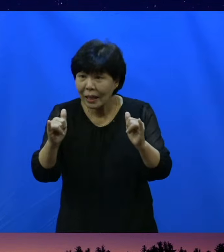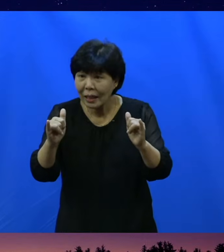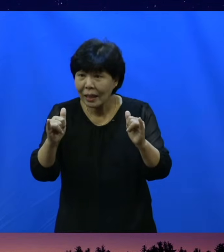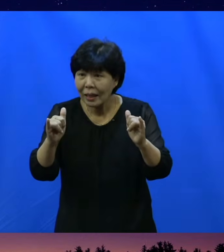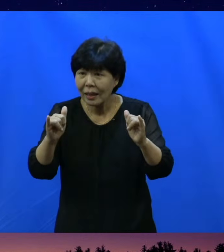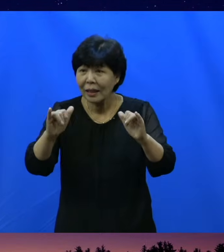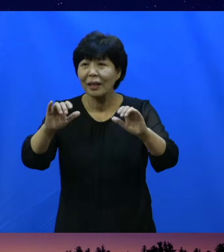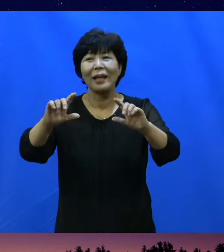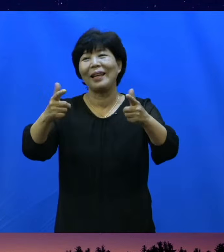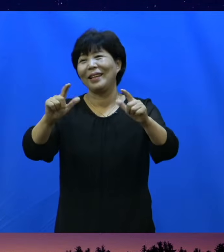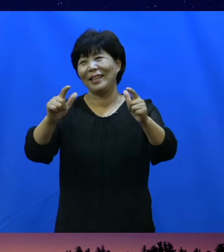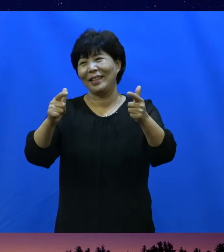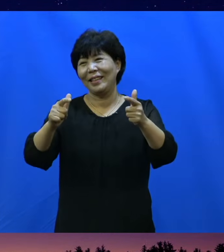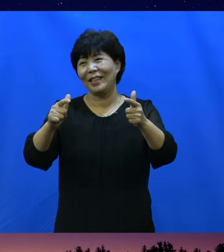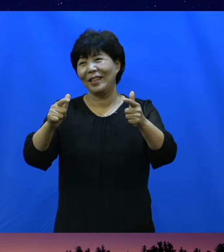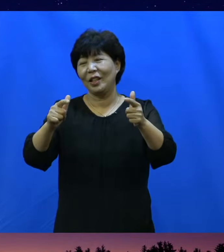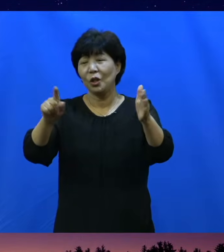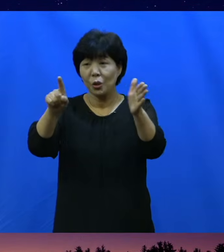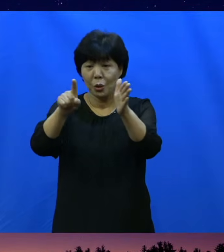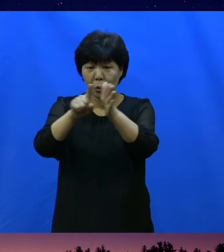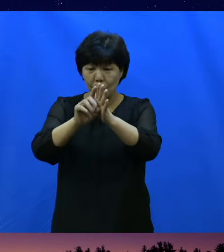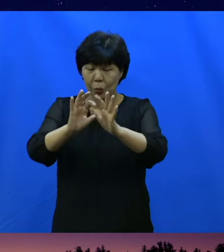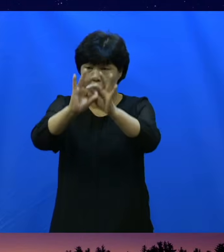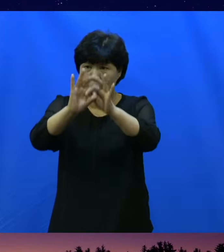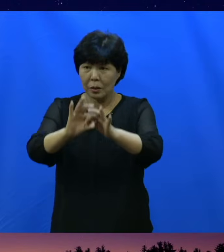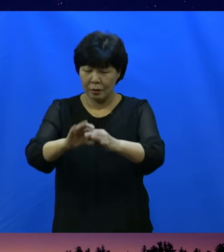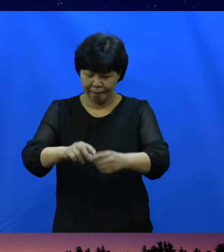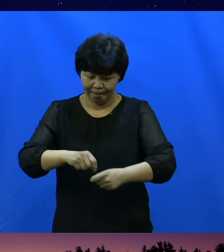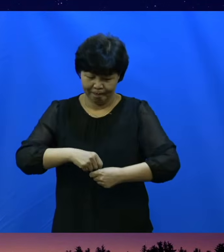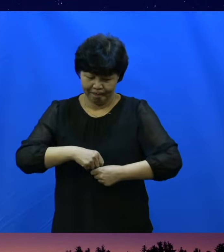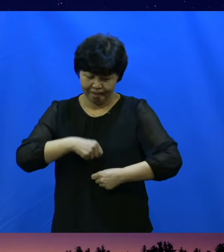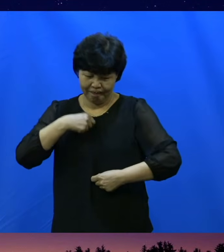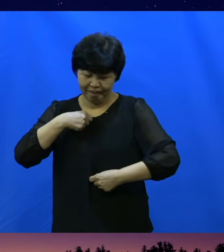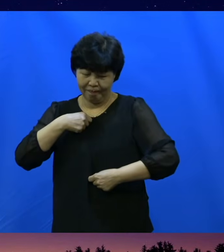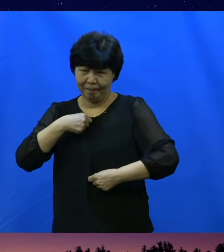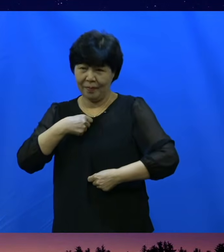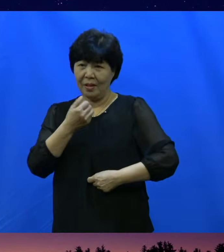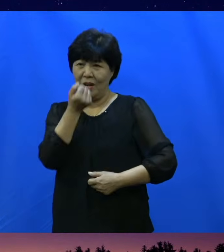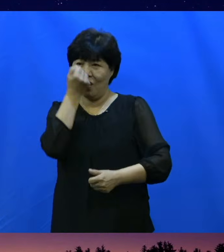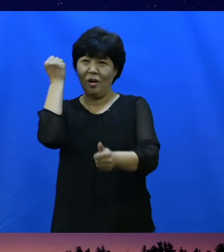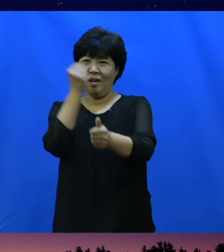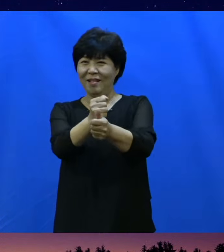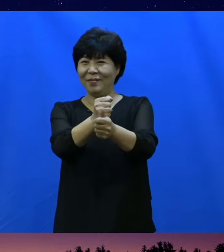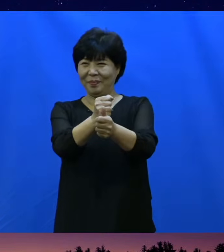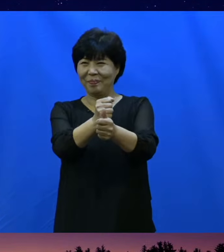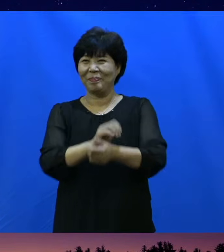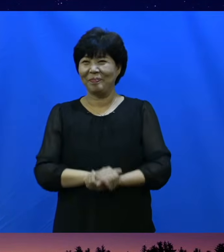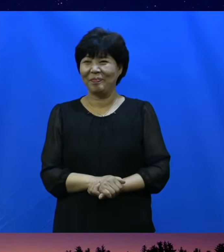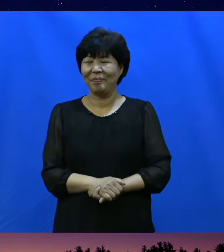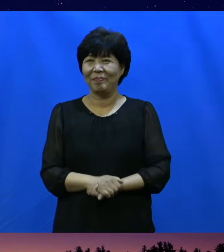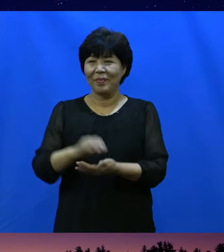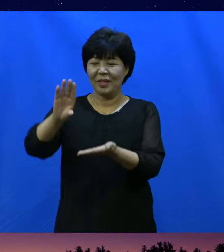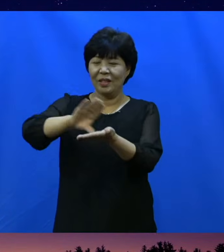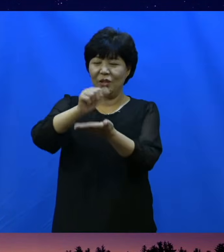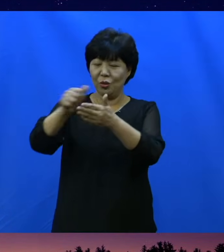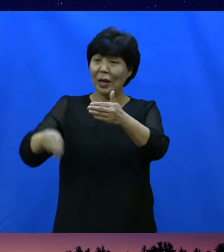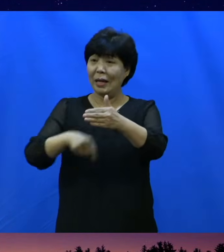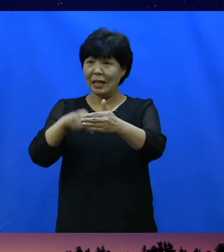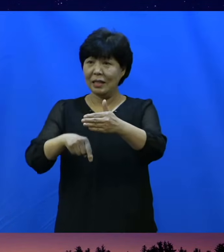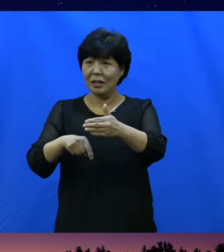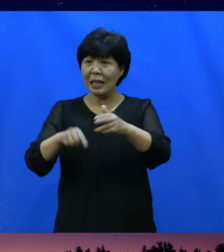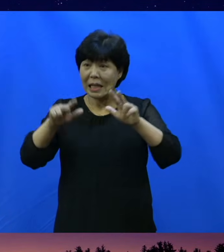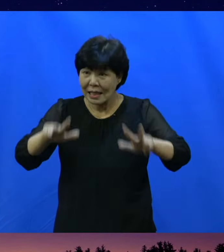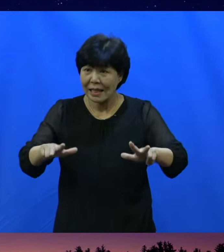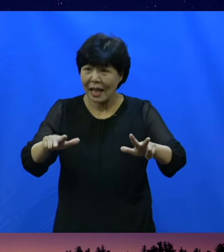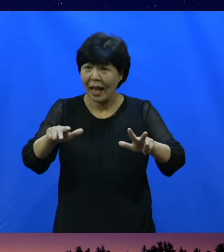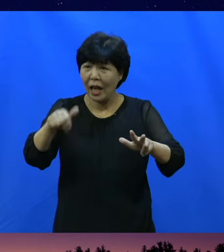믿음으로 의롭다 하심을 받았다는 거죠. 그리스도 안에 있는 자에게는 결코 정죄함이 없다. 여러분, 로마서